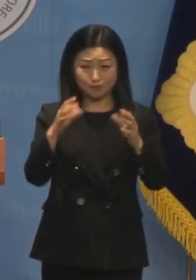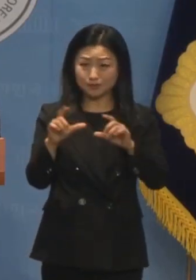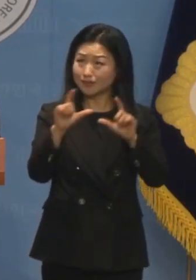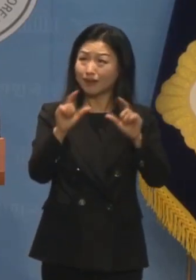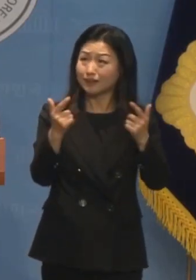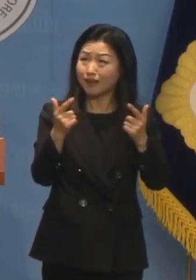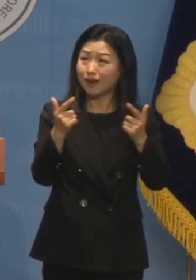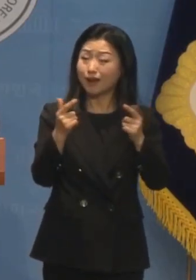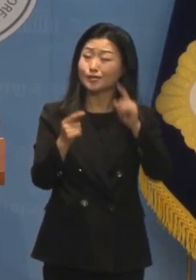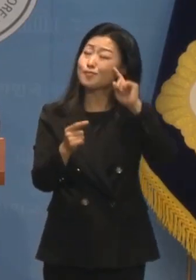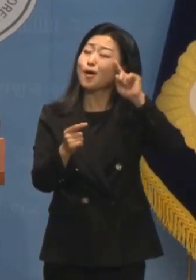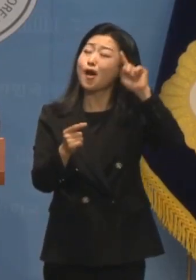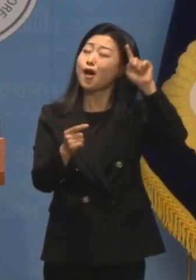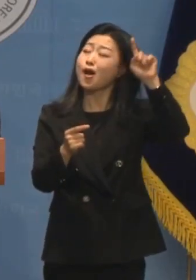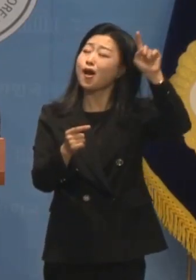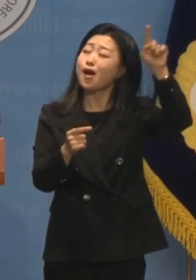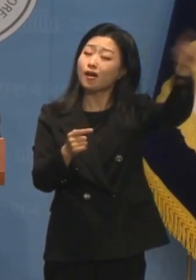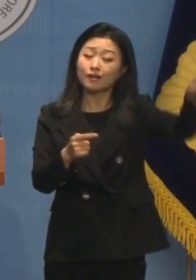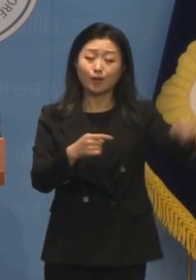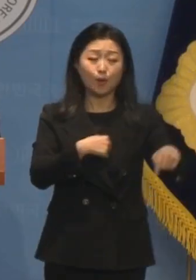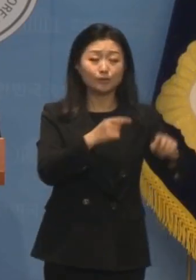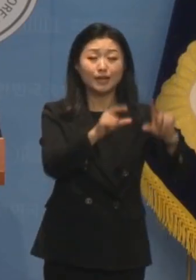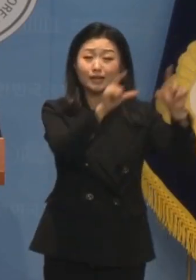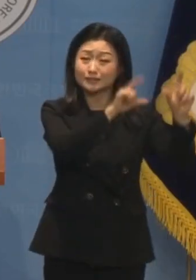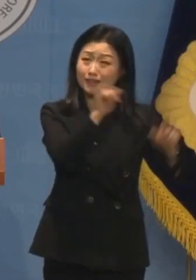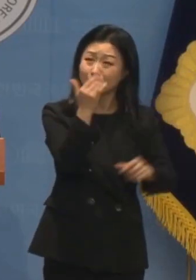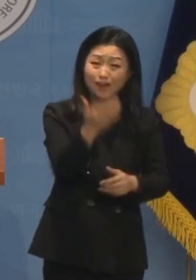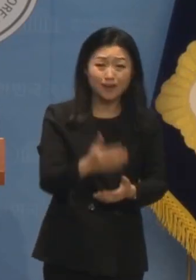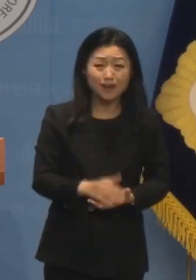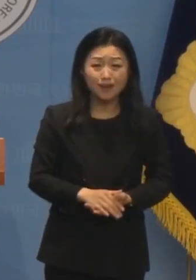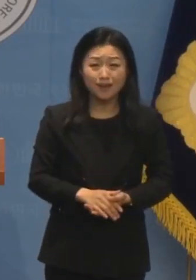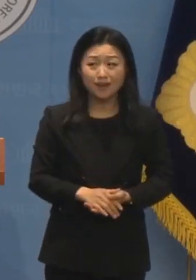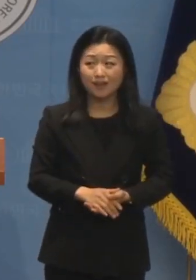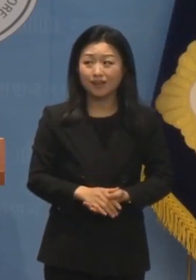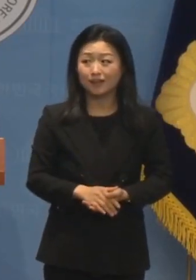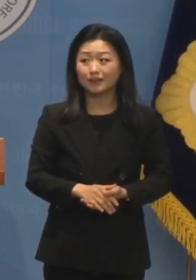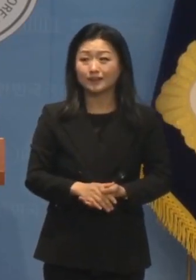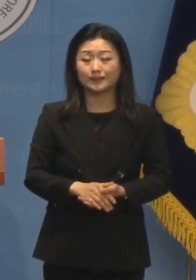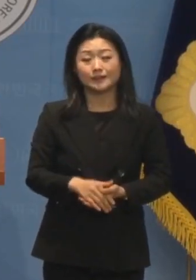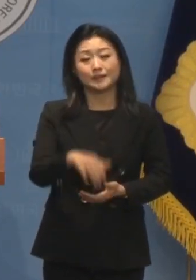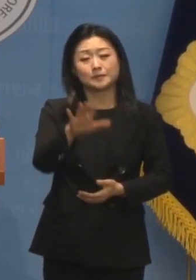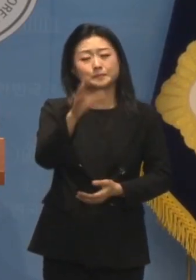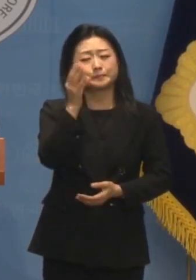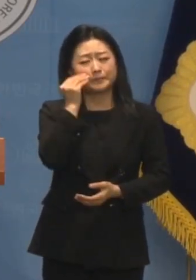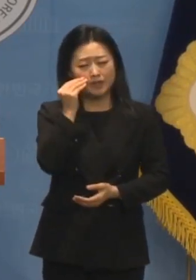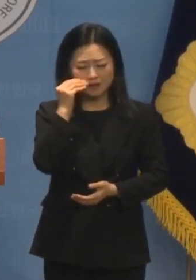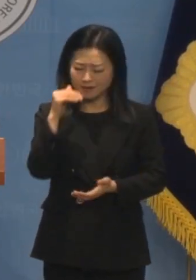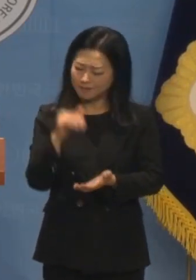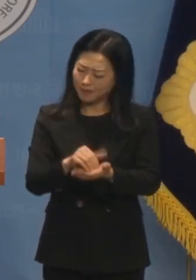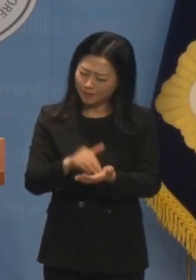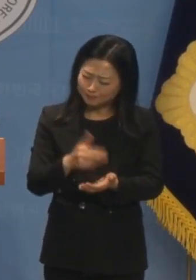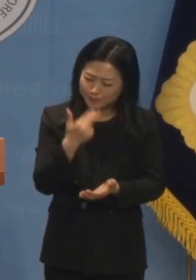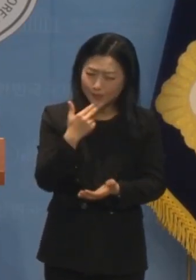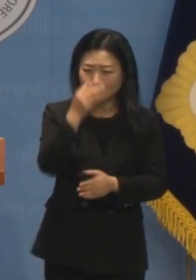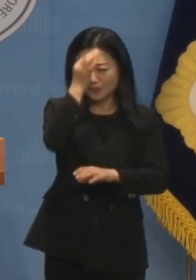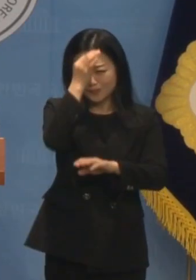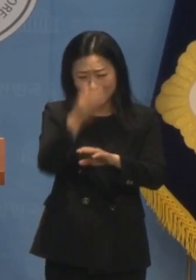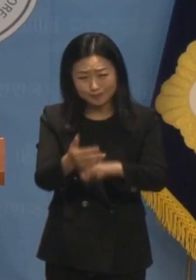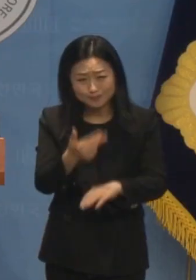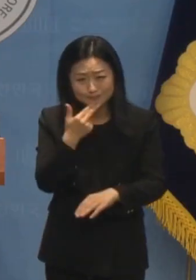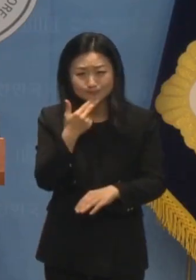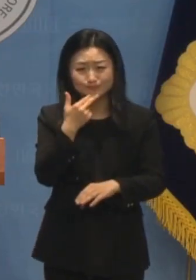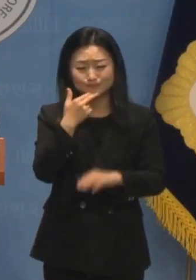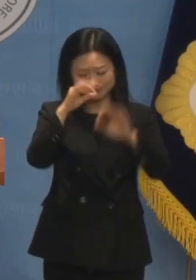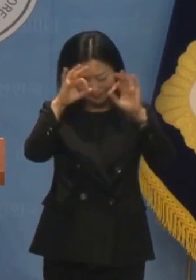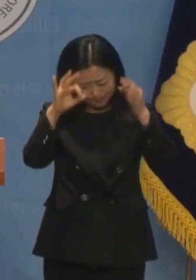저멀리 안드로메다에 홀로 떨어져 살고 있습니까 단 한마디의 반성도 사과도